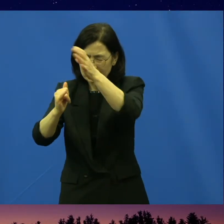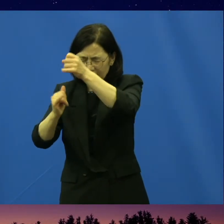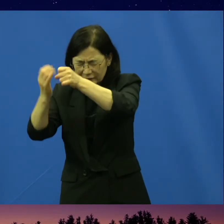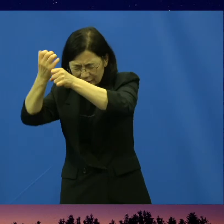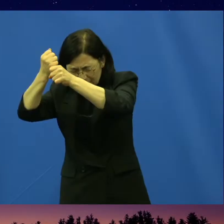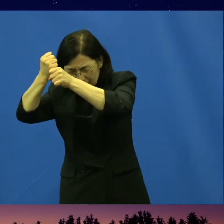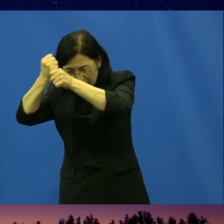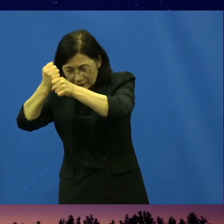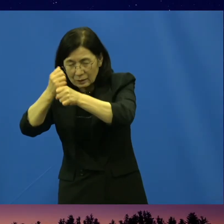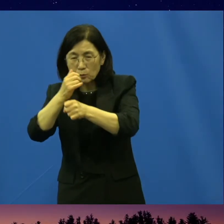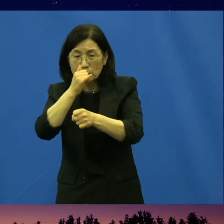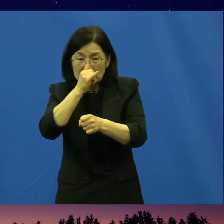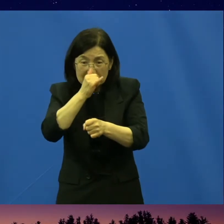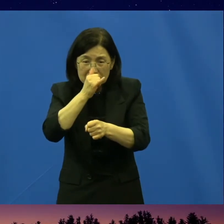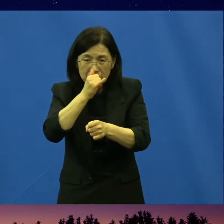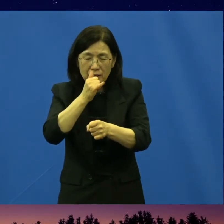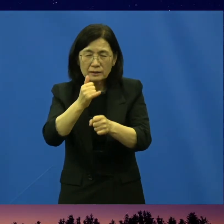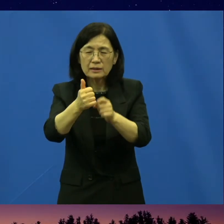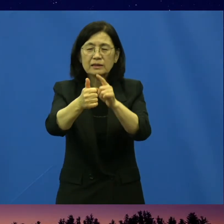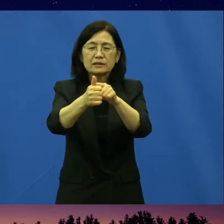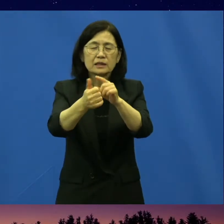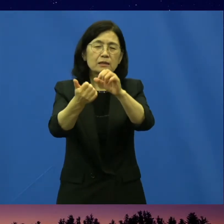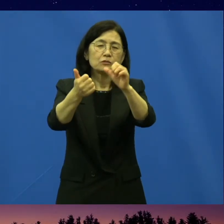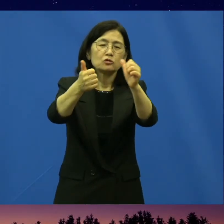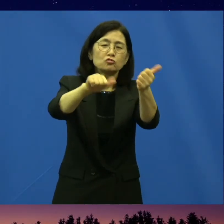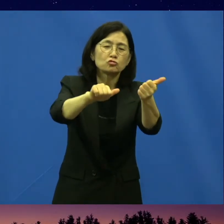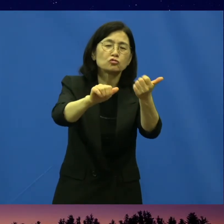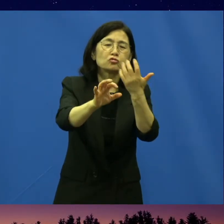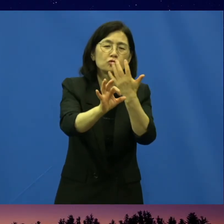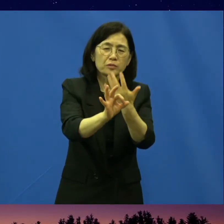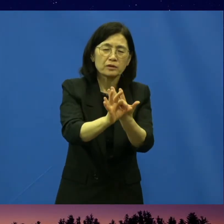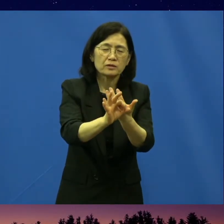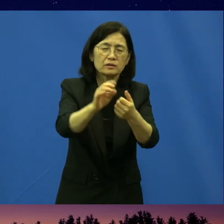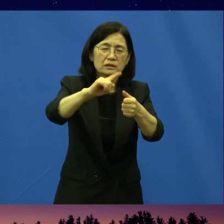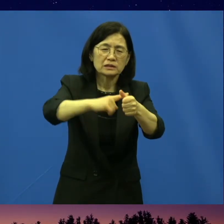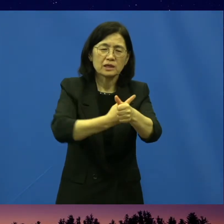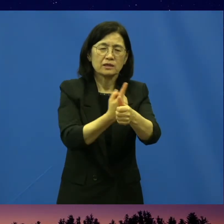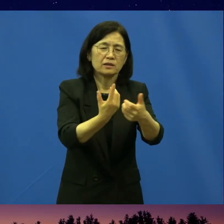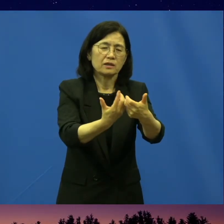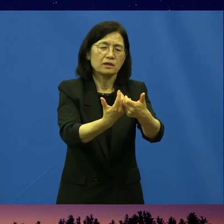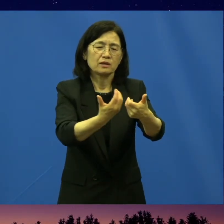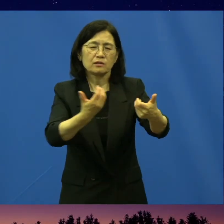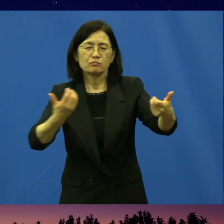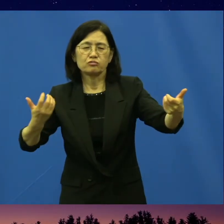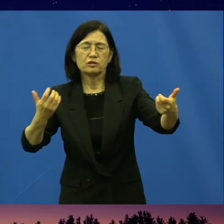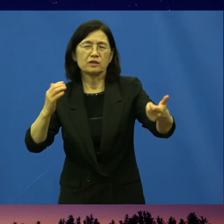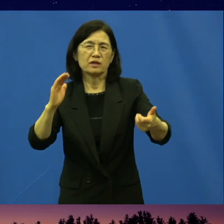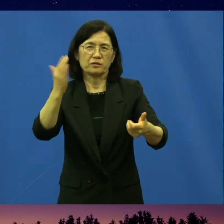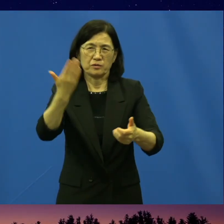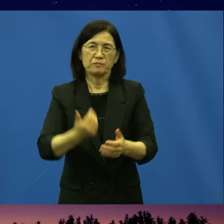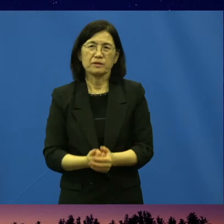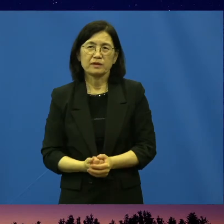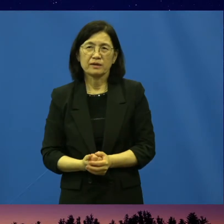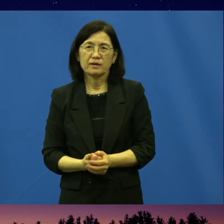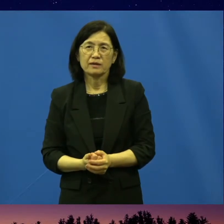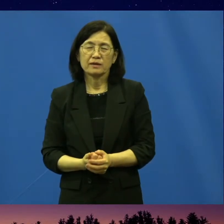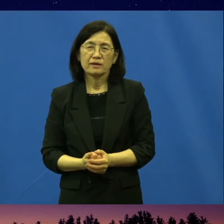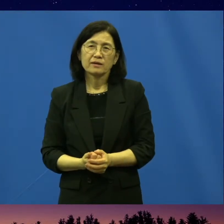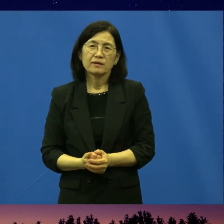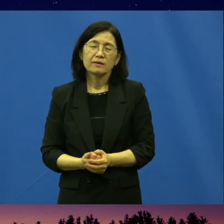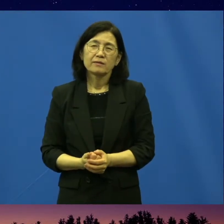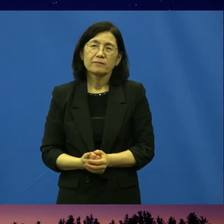가장 무서운 분리는 뭐예요? 영원한 분리예요. 그죠? 그게 하나님의 심판입니다.